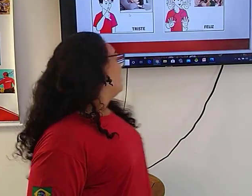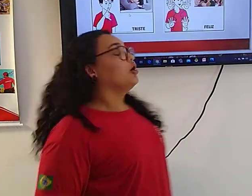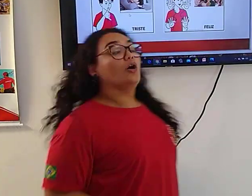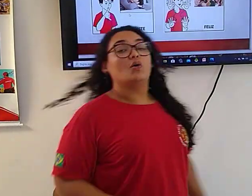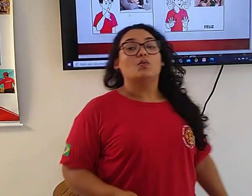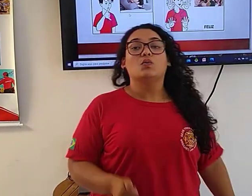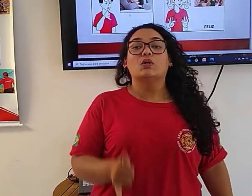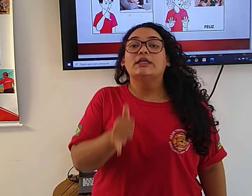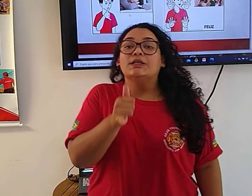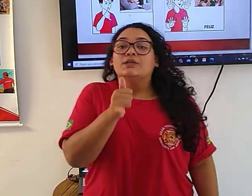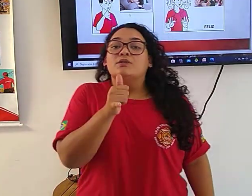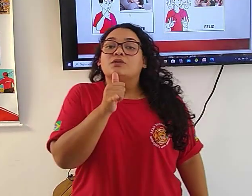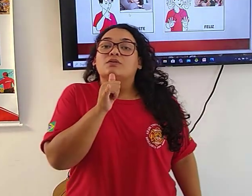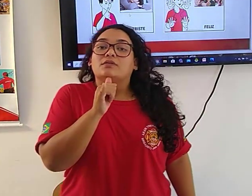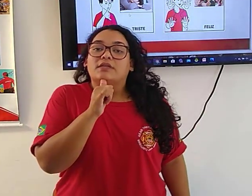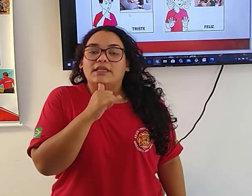Ó, triste.